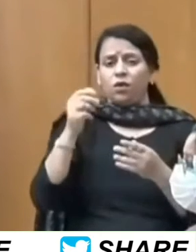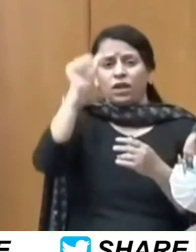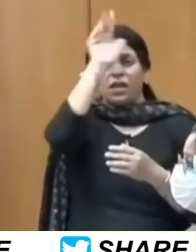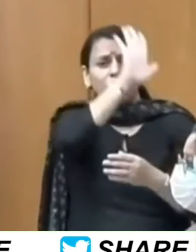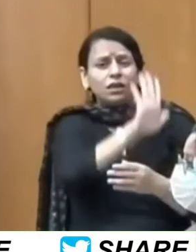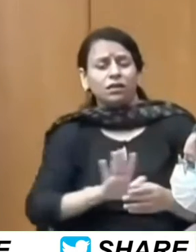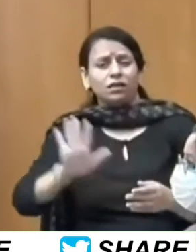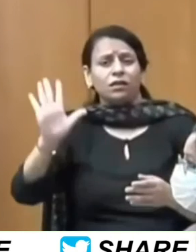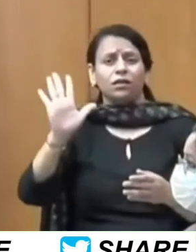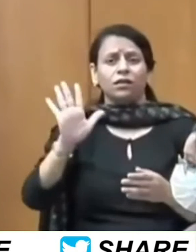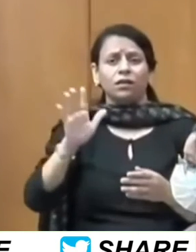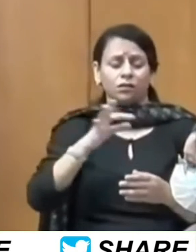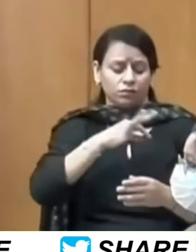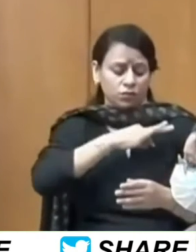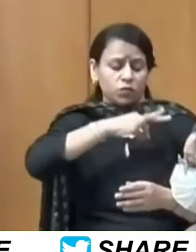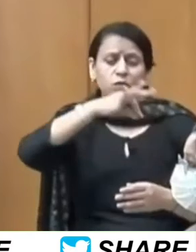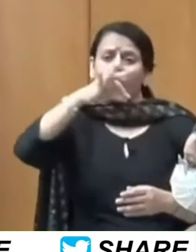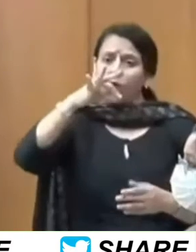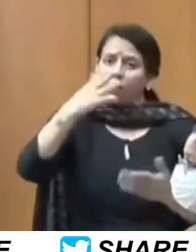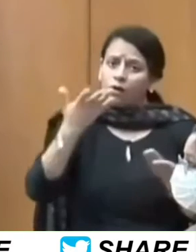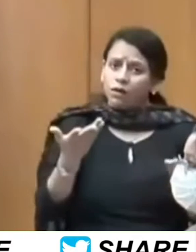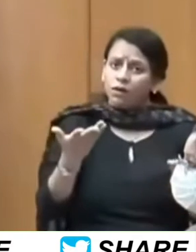भारत की आत्मा को